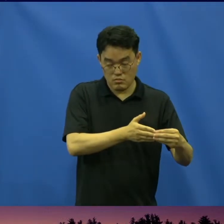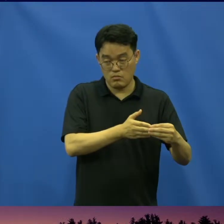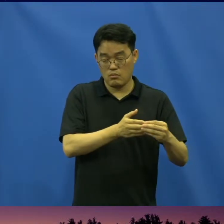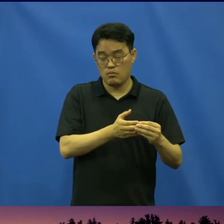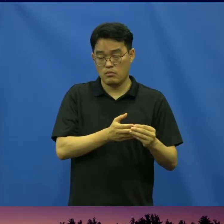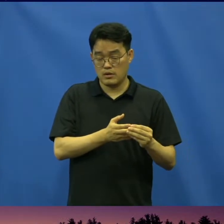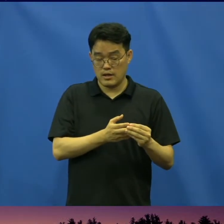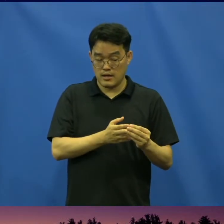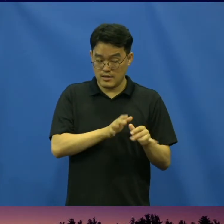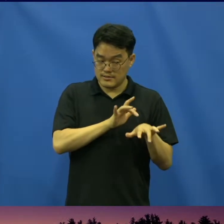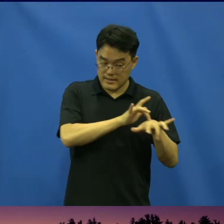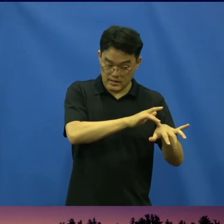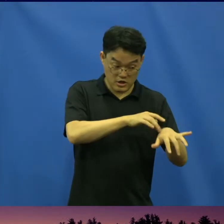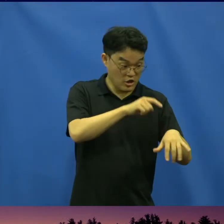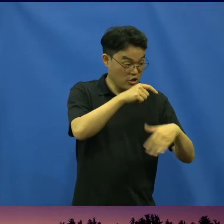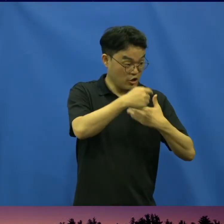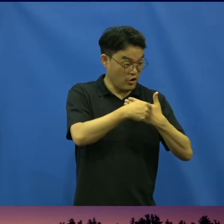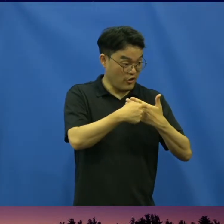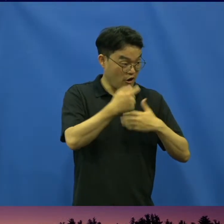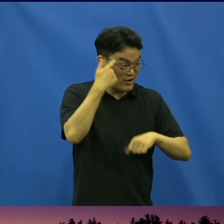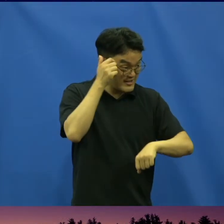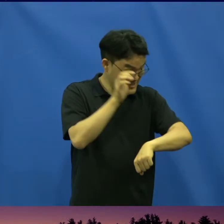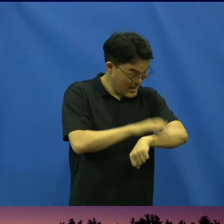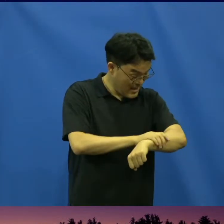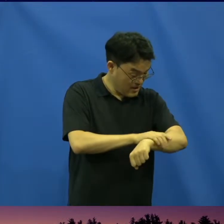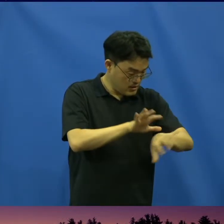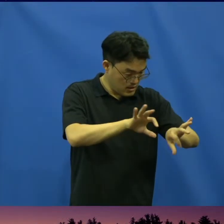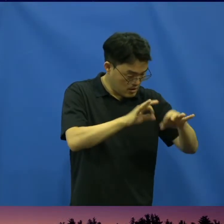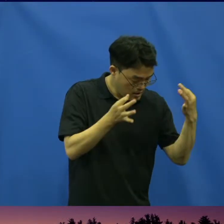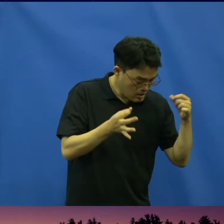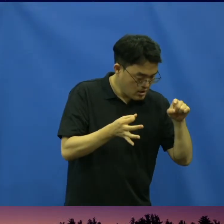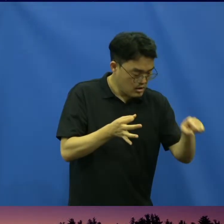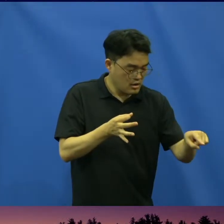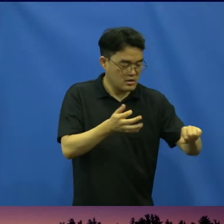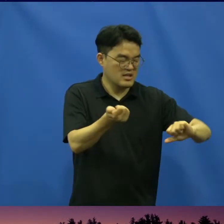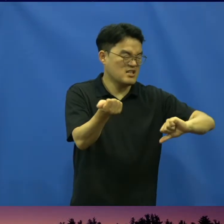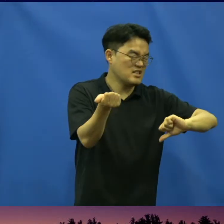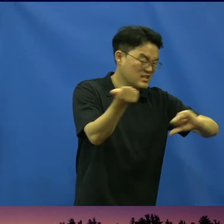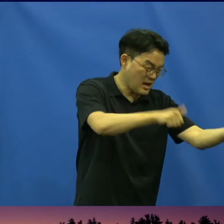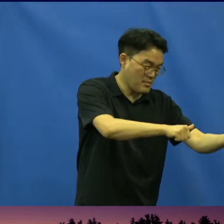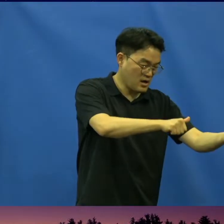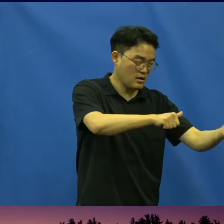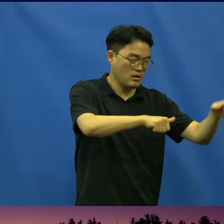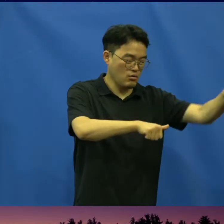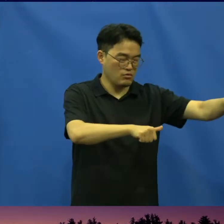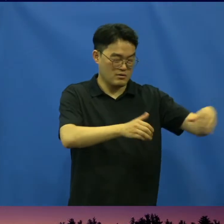지혜로 보여요. 그런데 알고 보면 사람들을 사망의 길로 이끕니다. 옳은 길이 전부가 아니에요.